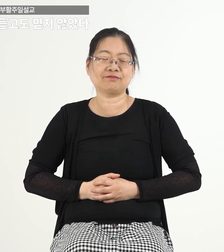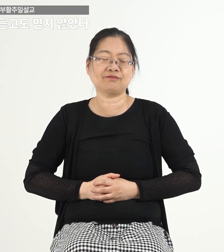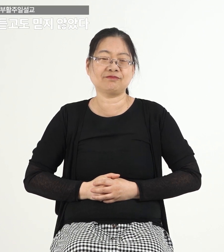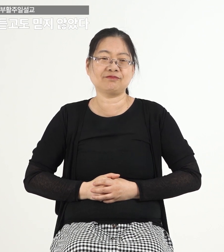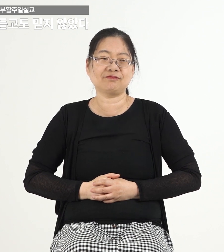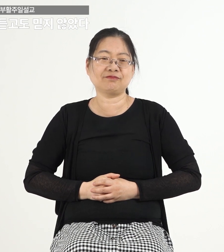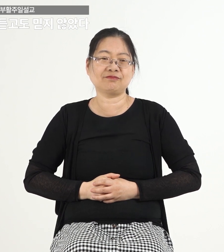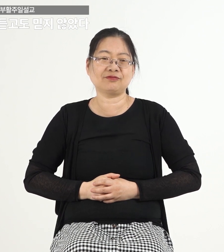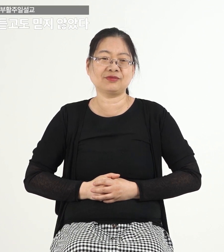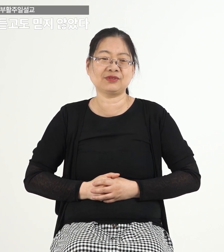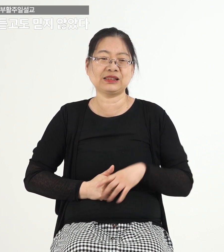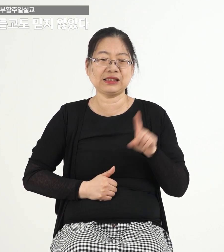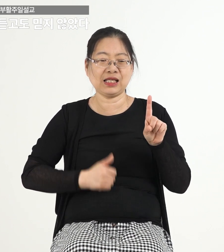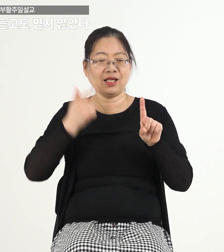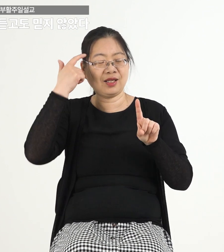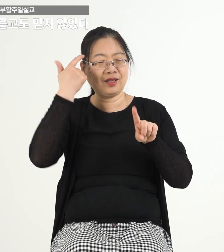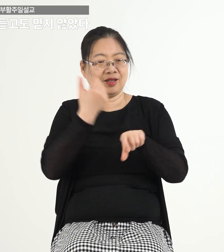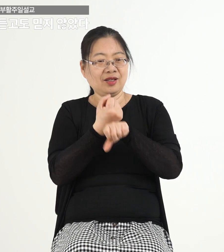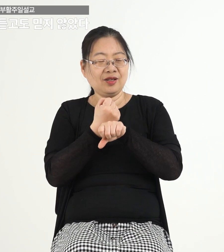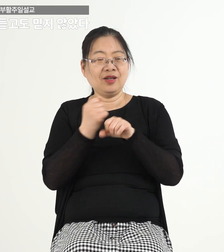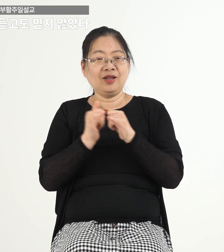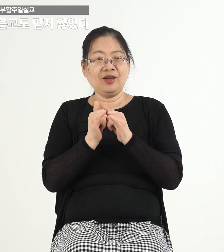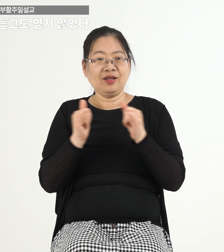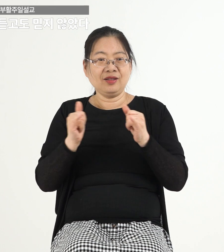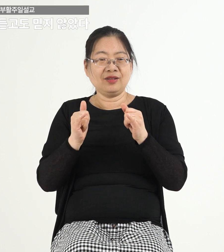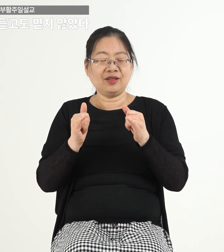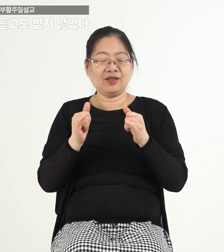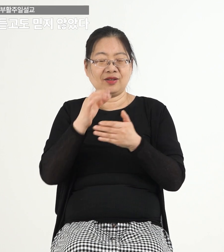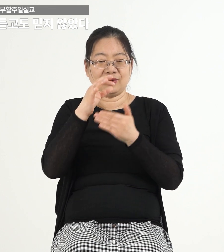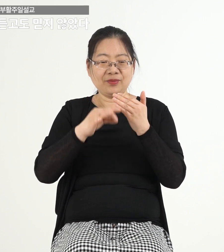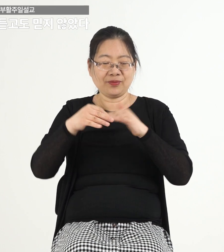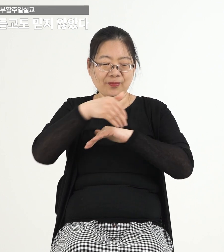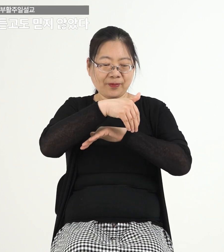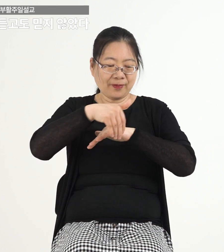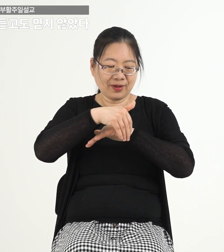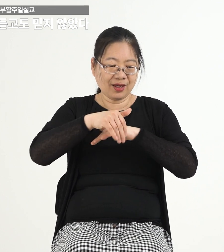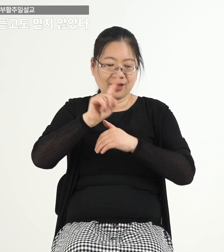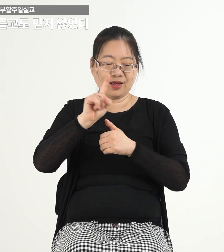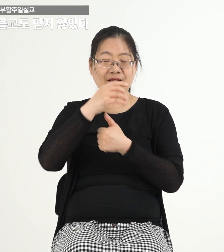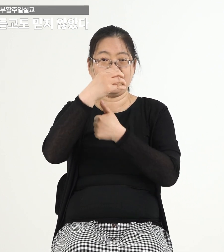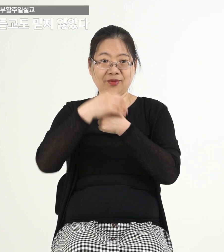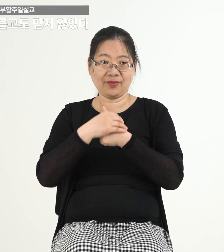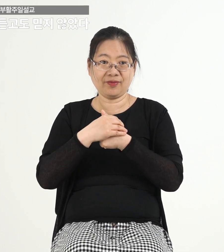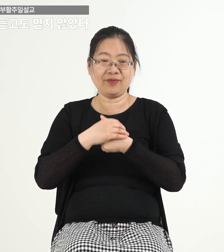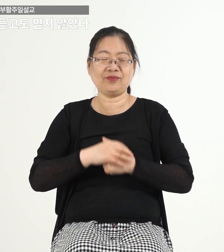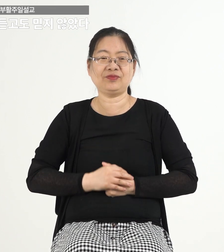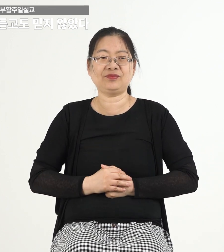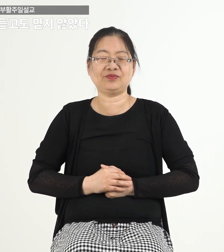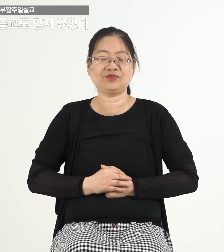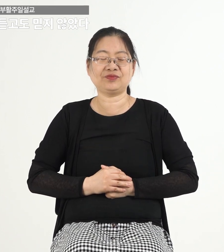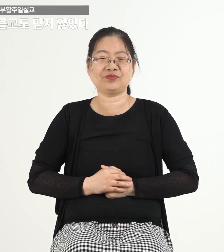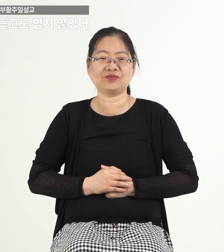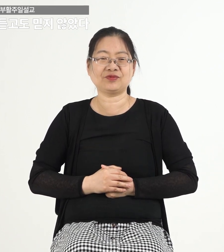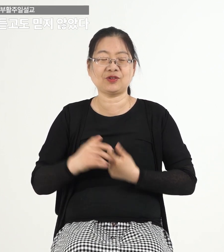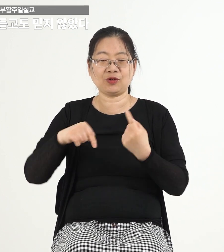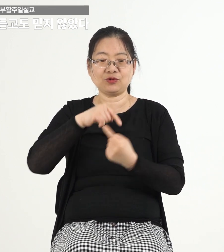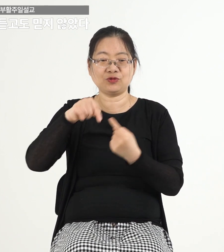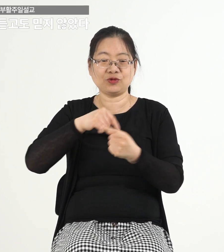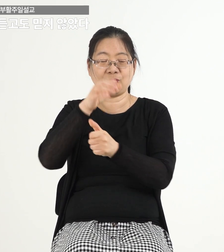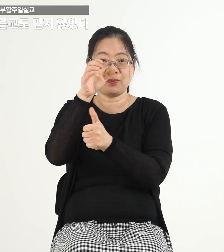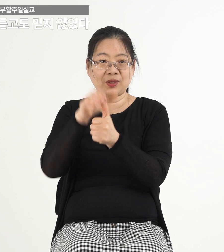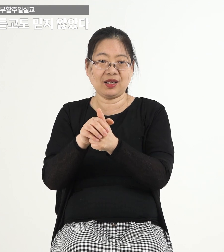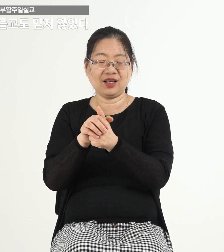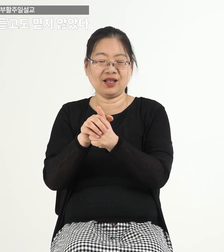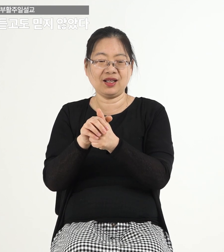한 연구원이 프로젝트를 하나 맡아서 운영을 하면